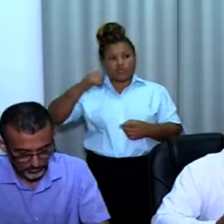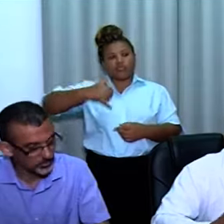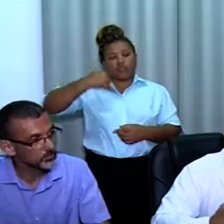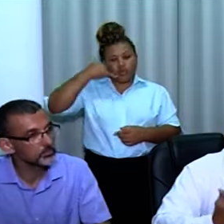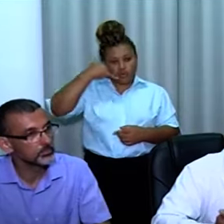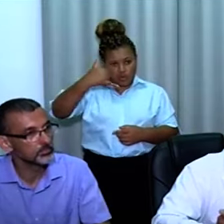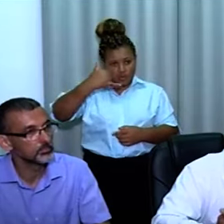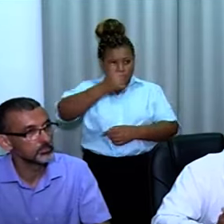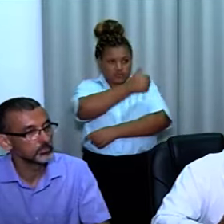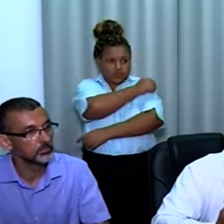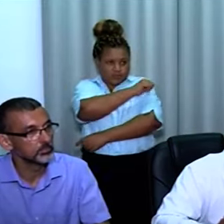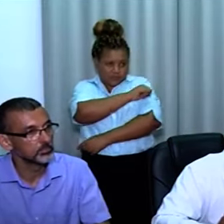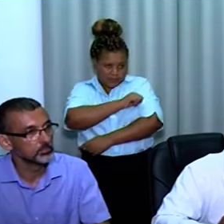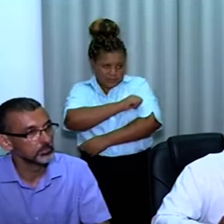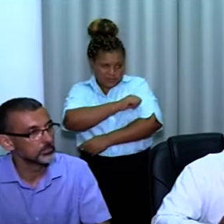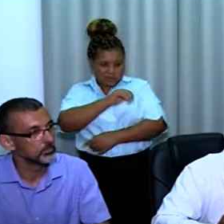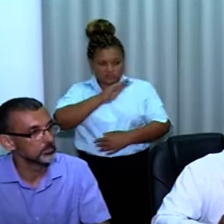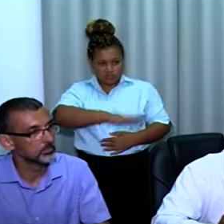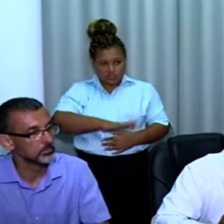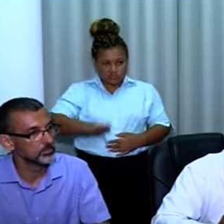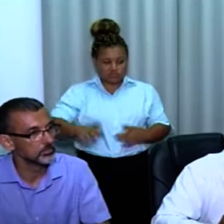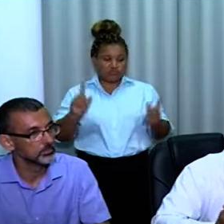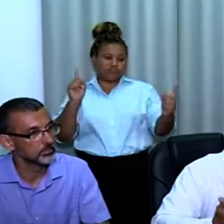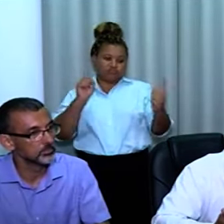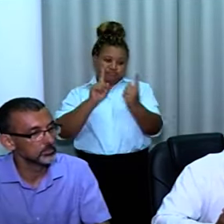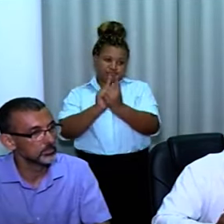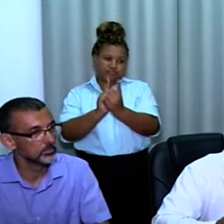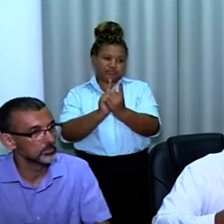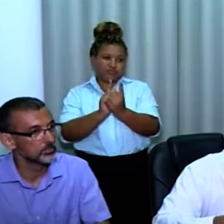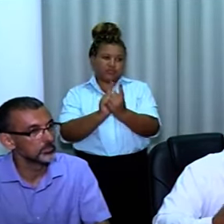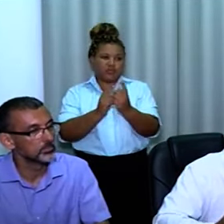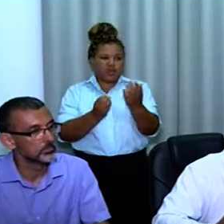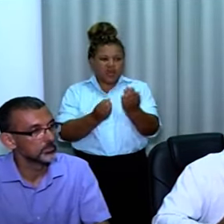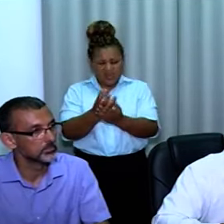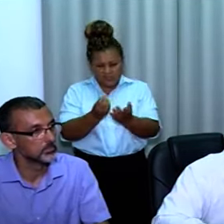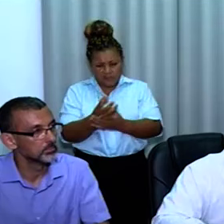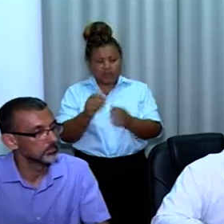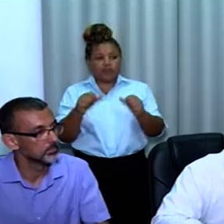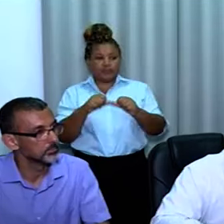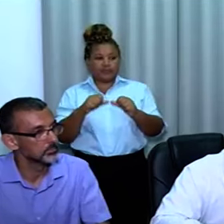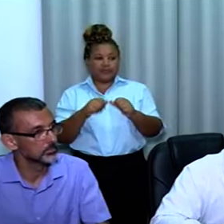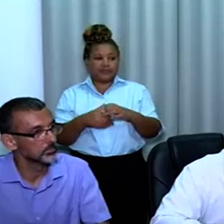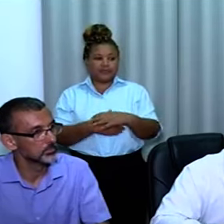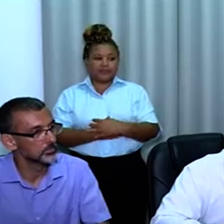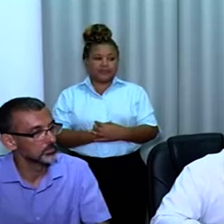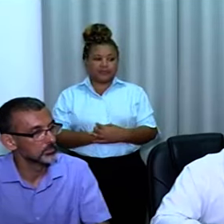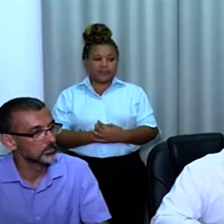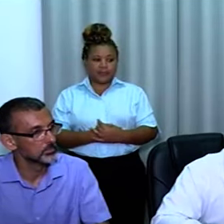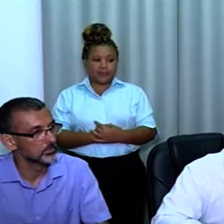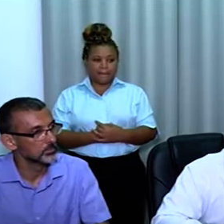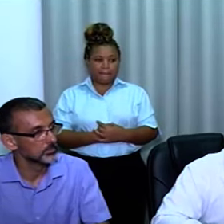est plus capable de lui advice plus technique qui devrait être faire.